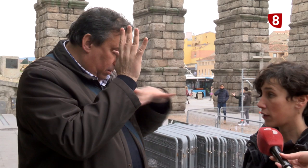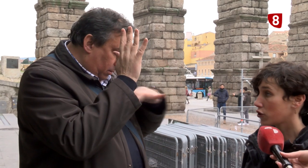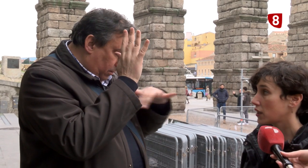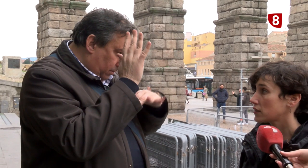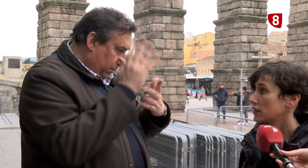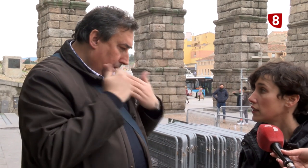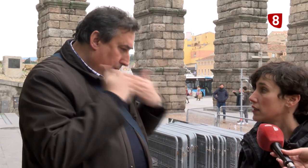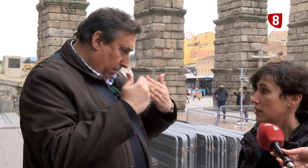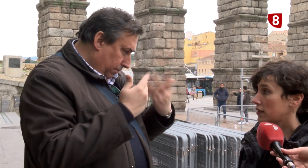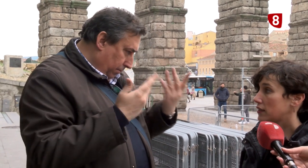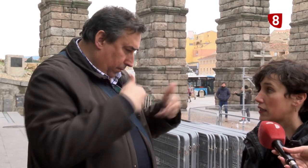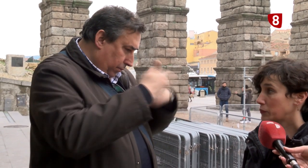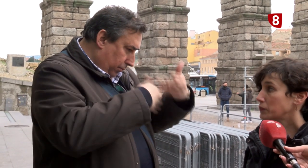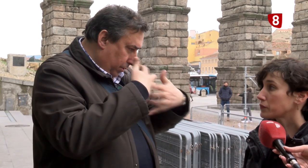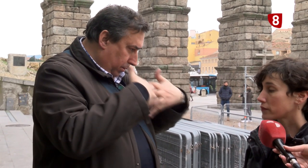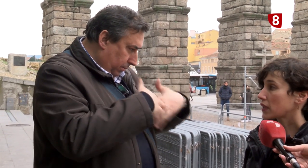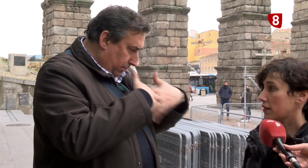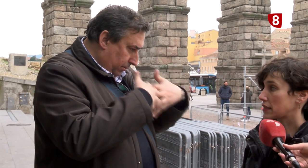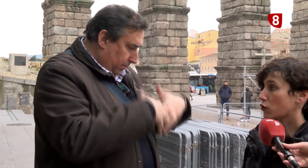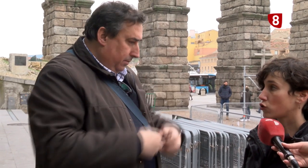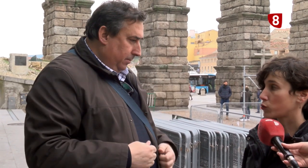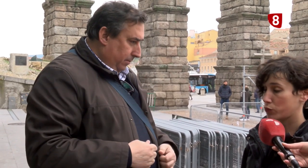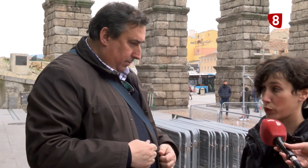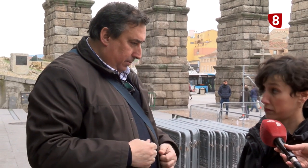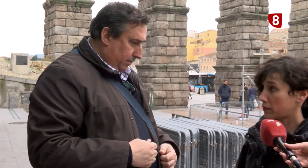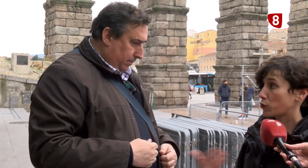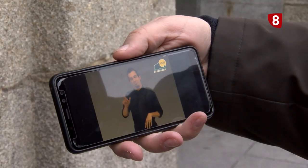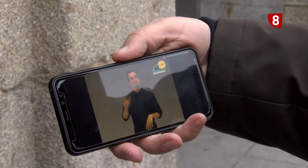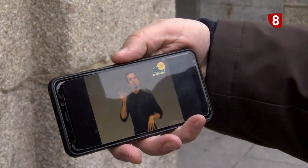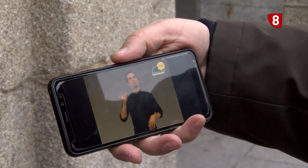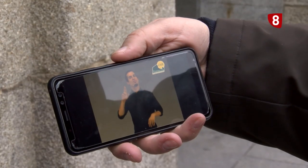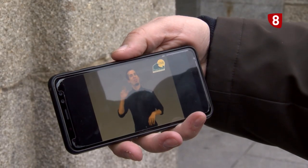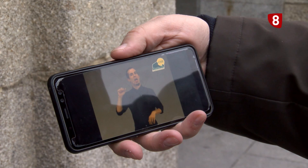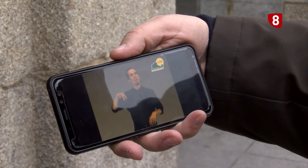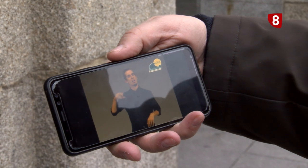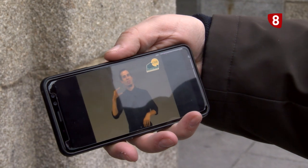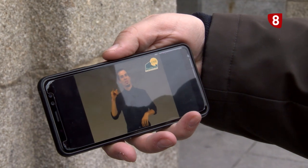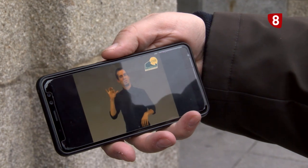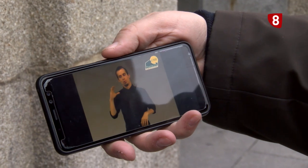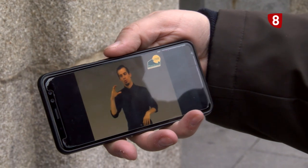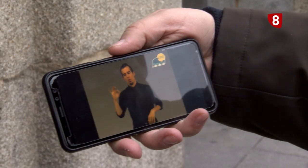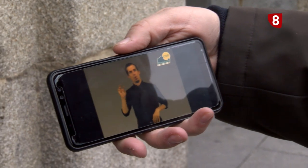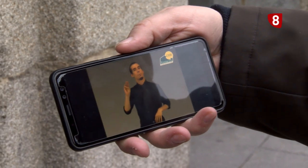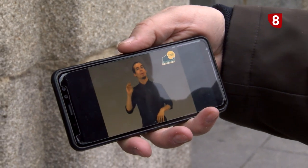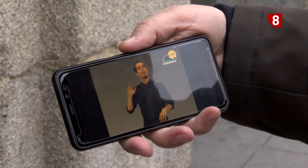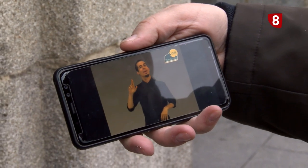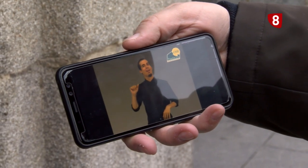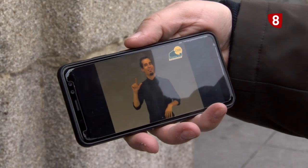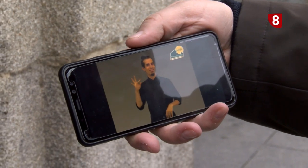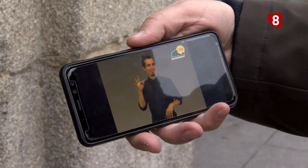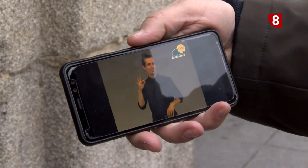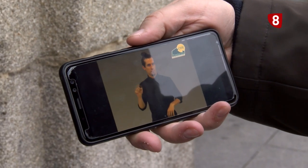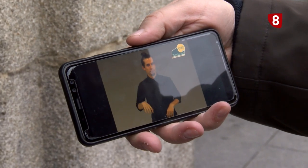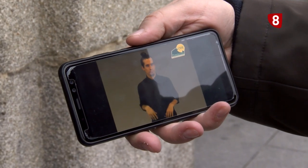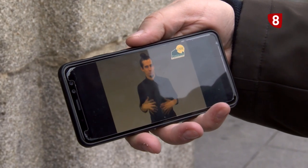los ordenadores etcétera gracias a todo eso vamos a ir progresando seguramente no sé si se trata de